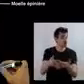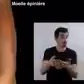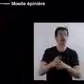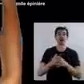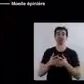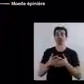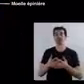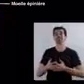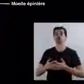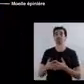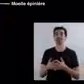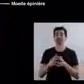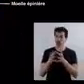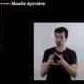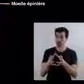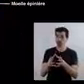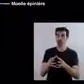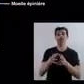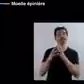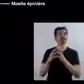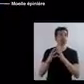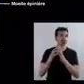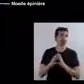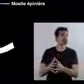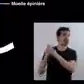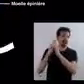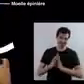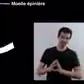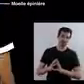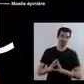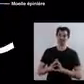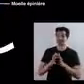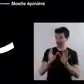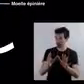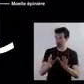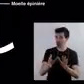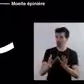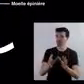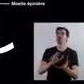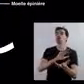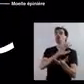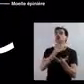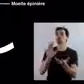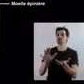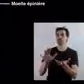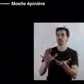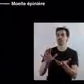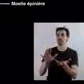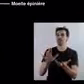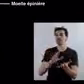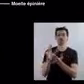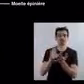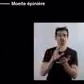du dessus, avec dans la partie dorsale à ce niveau et la partie ventrale à ce niveau-là. C'est bon pour vous ? Autour de